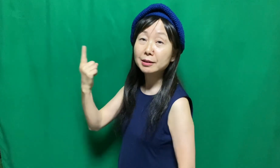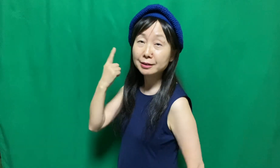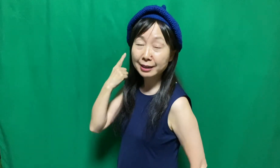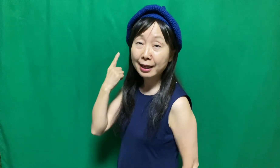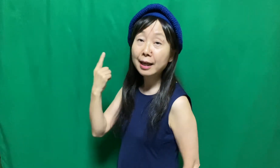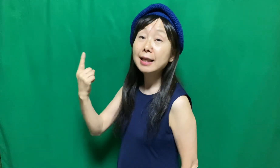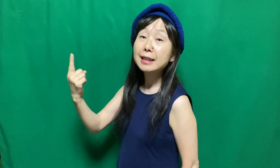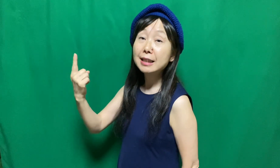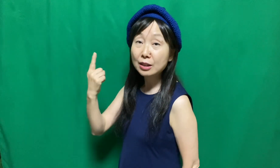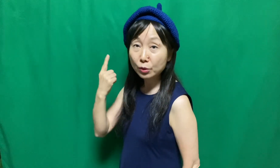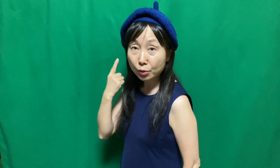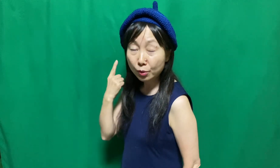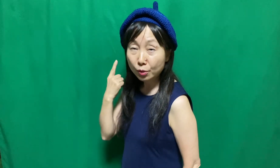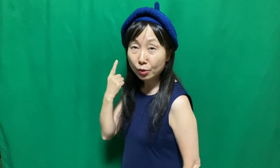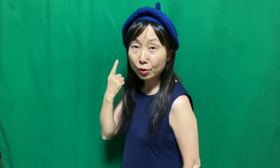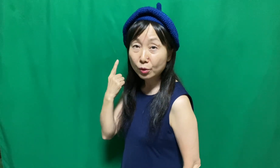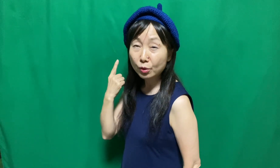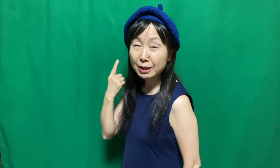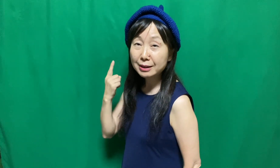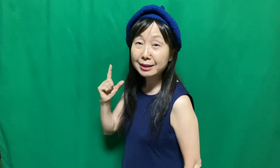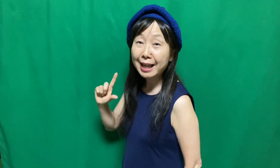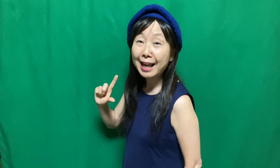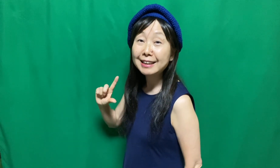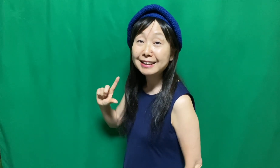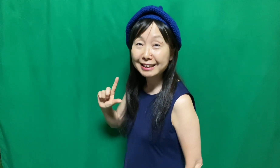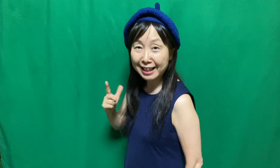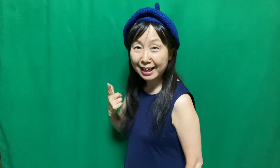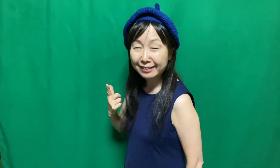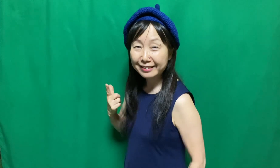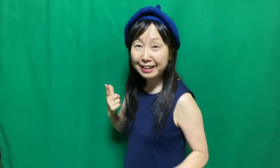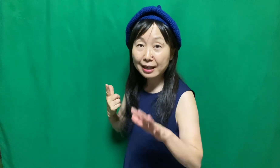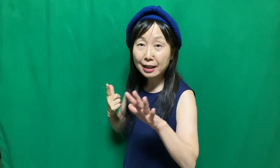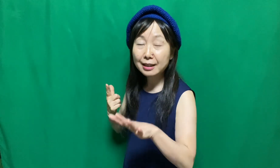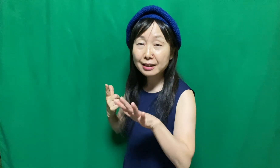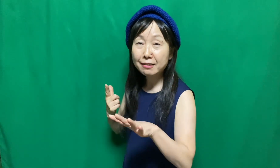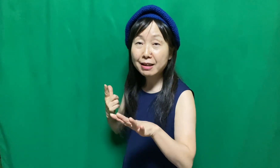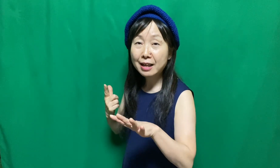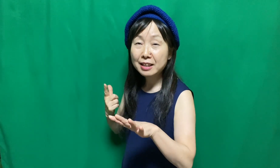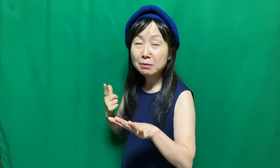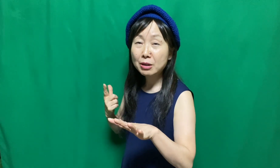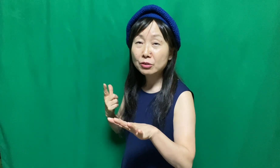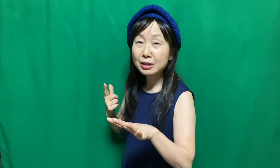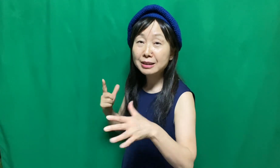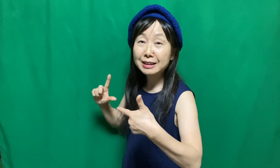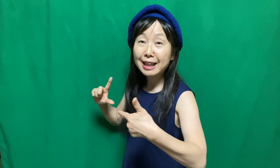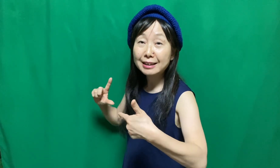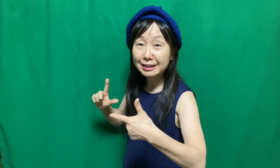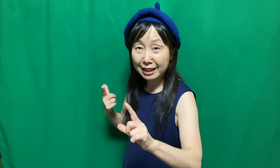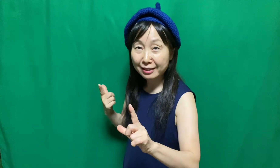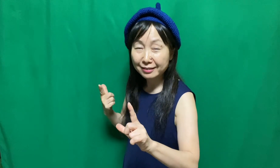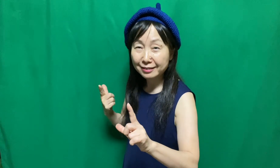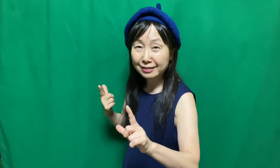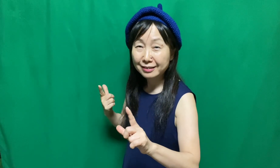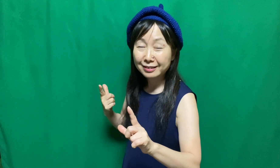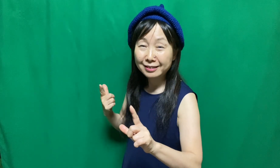ね。昨日の位置で違う。で、片手は今の位置で違う。